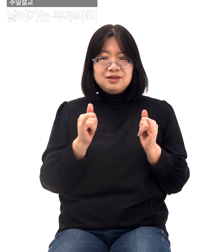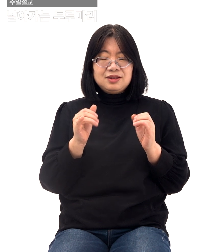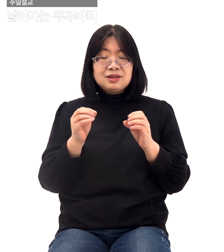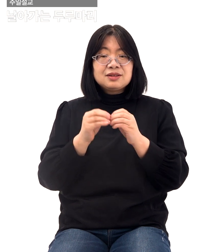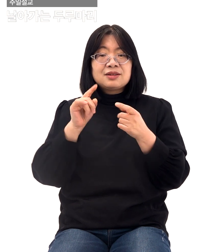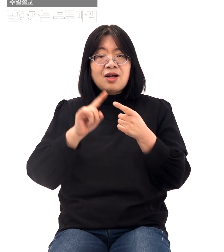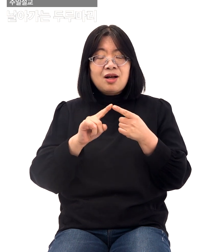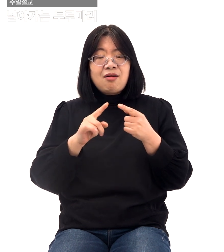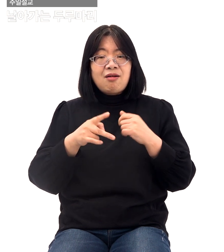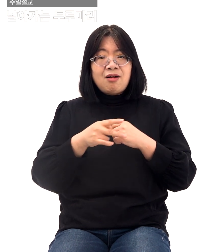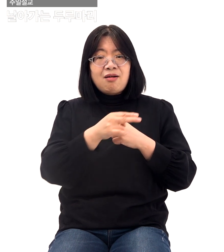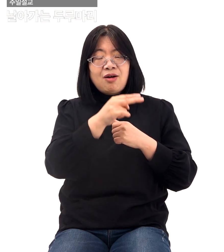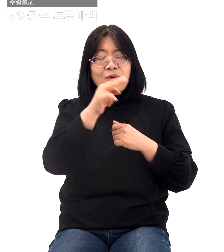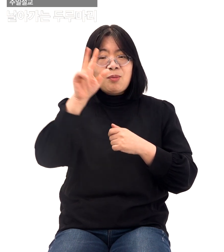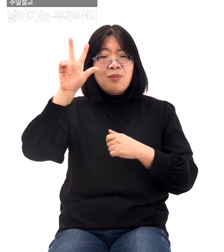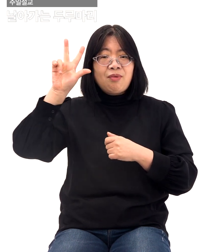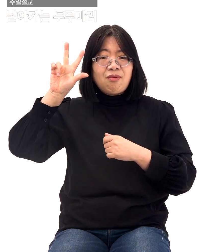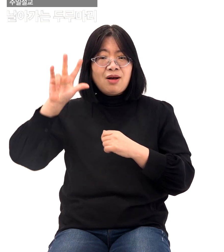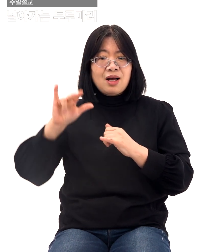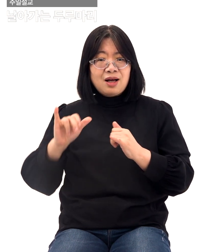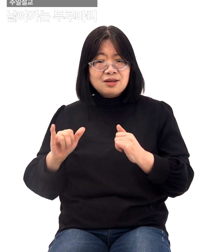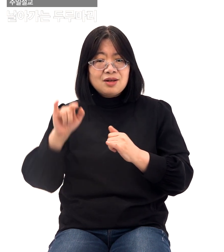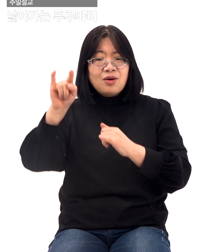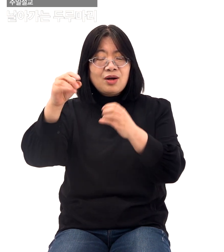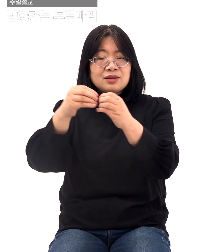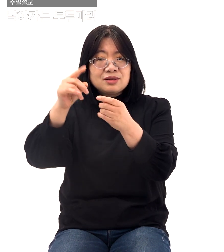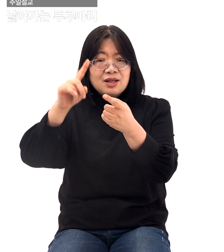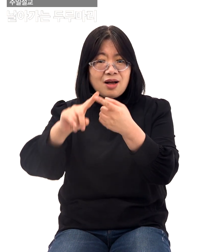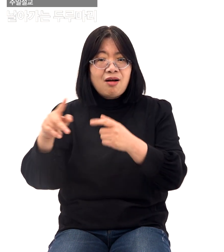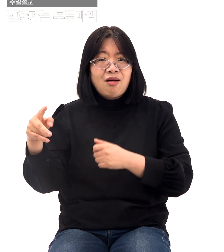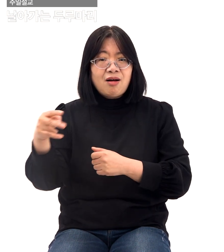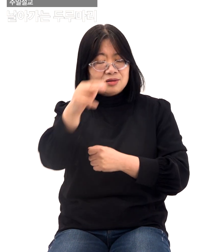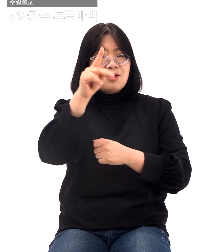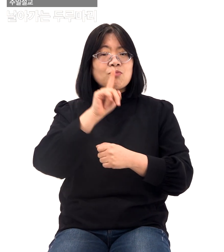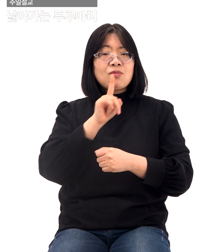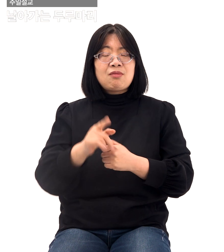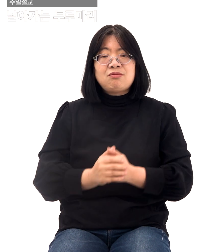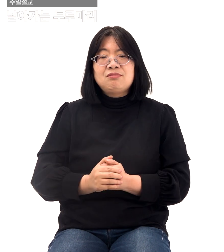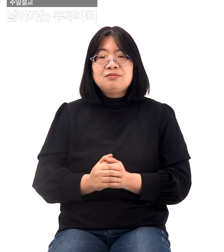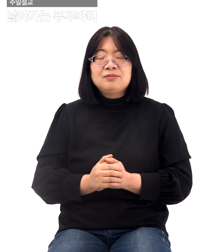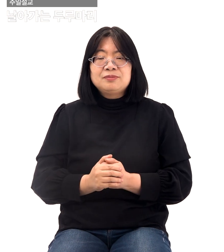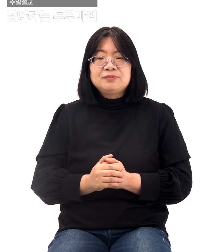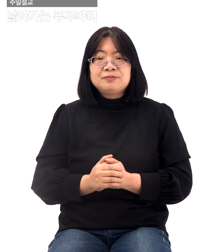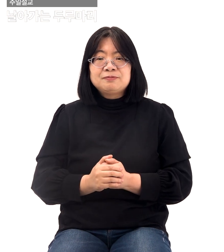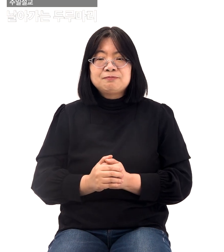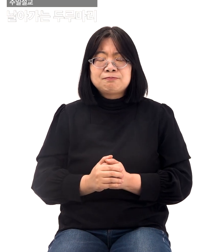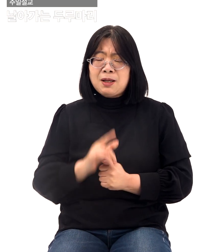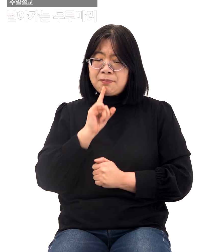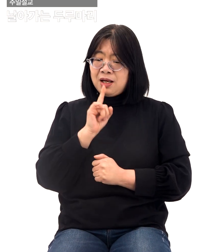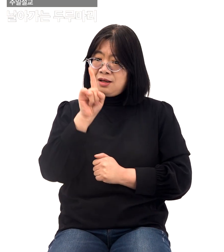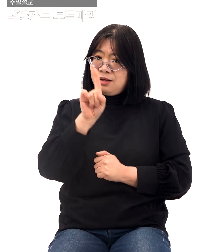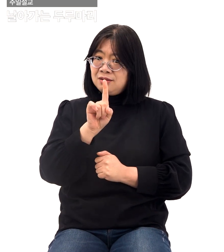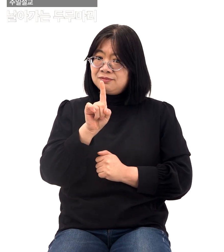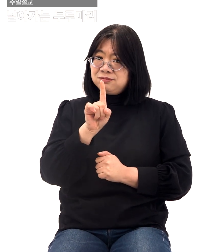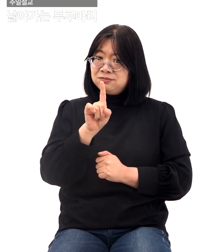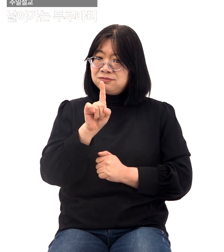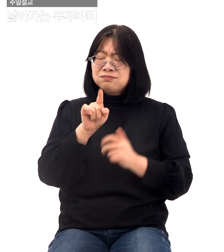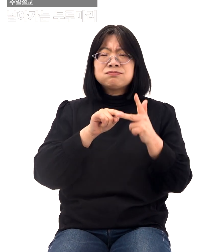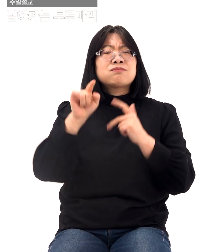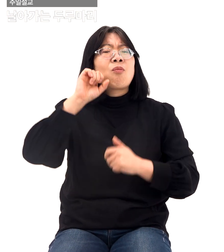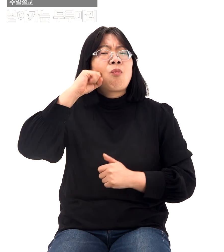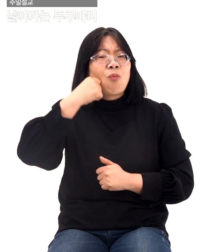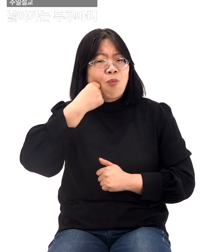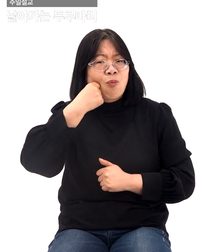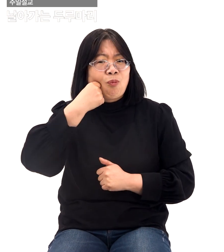끊어지고 맹세하는 자는 저쪽 글대로 끊어지리라 하니, 도대체 이게 무슨 말인지 잘 이해가 안 되죠. 자,